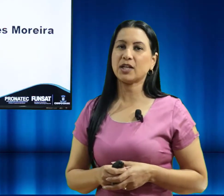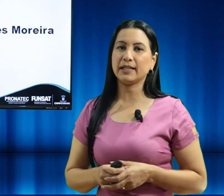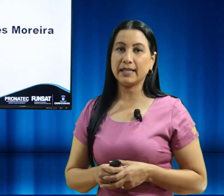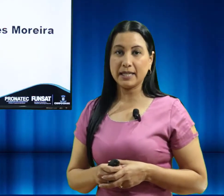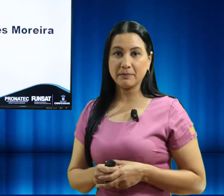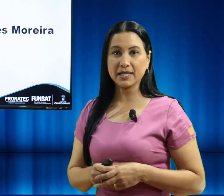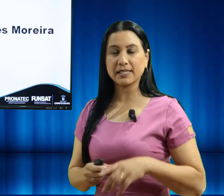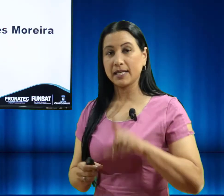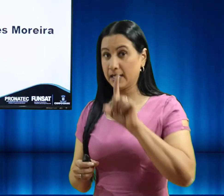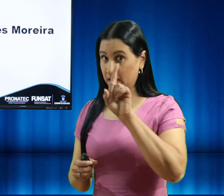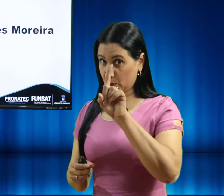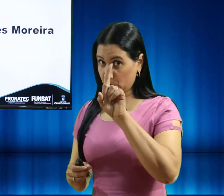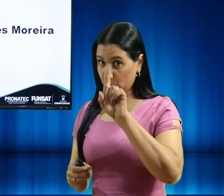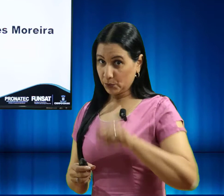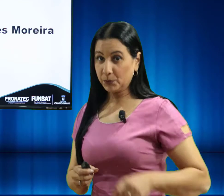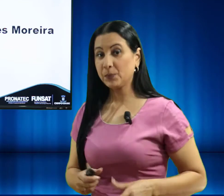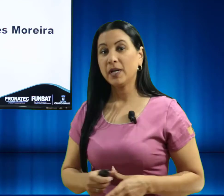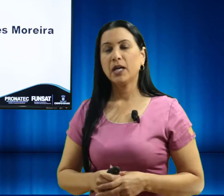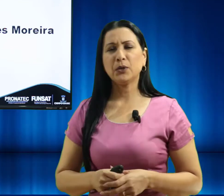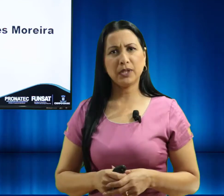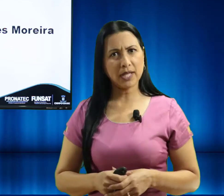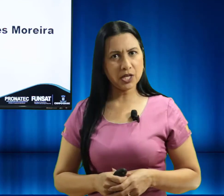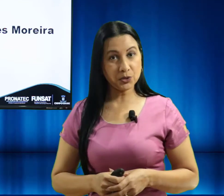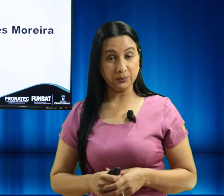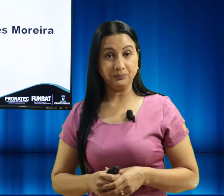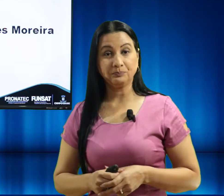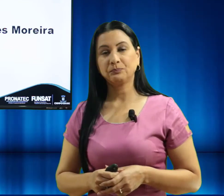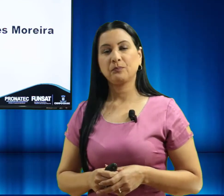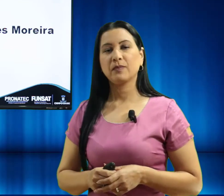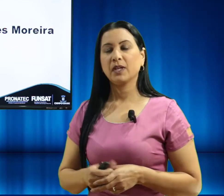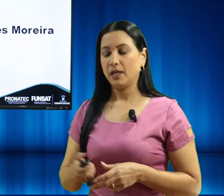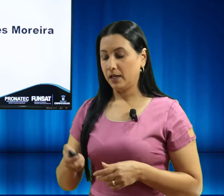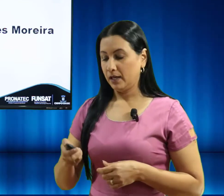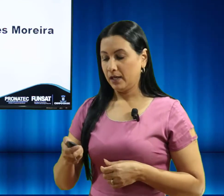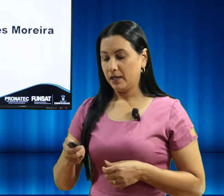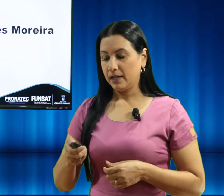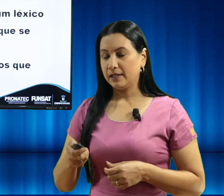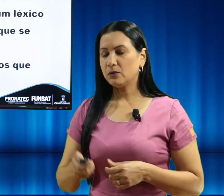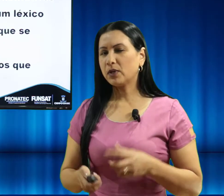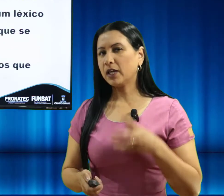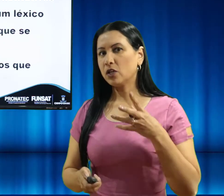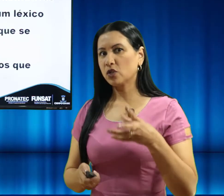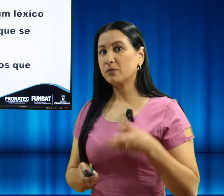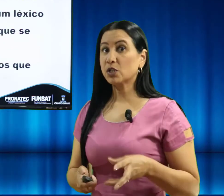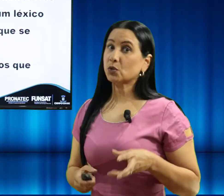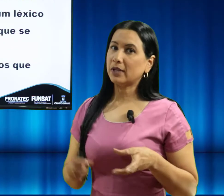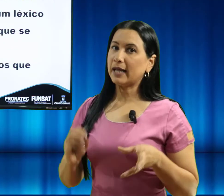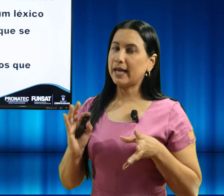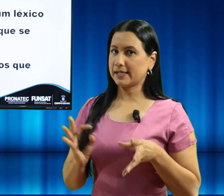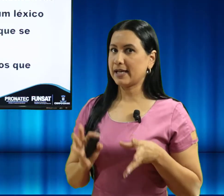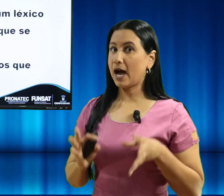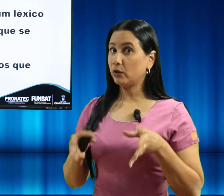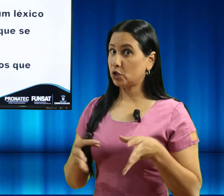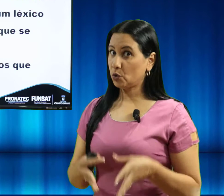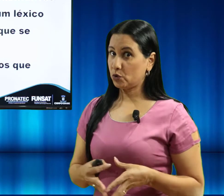da Libras 1 e Unidade 1. O que nós vamos estudar nessa aula de hoje?